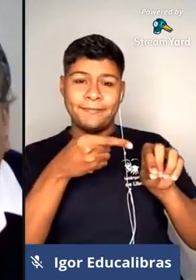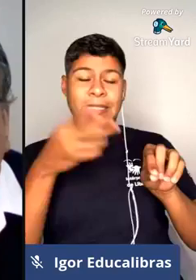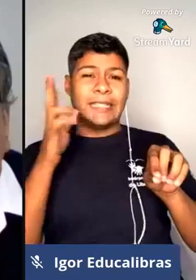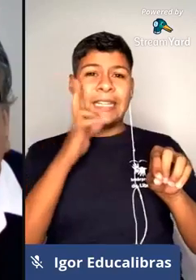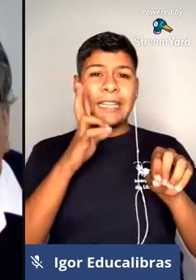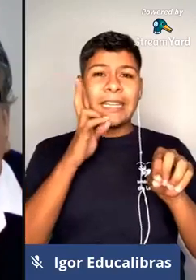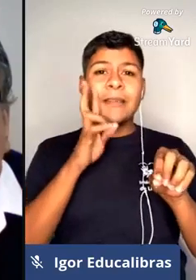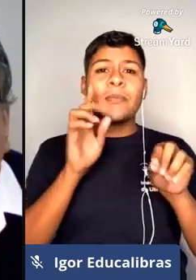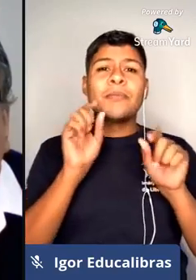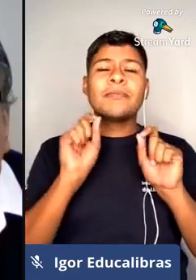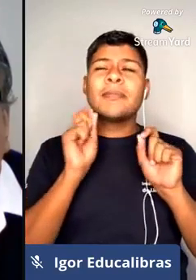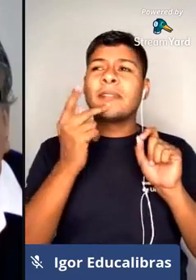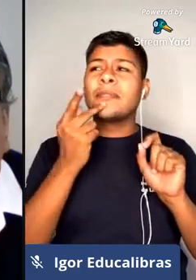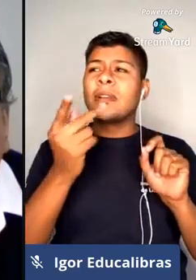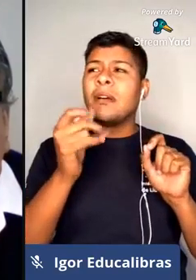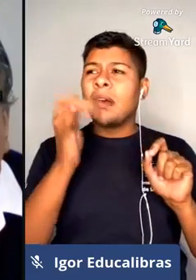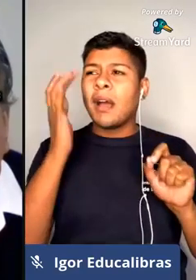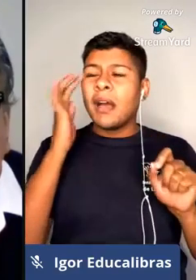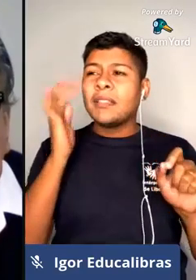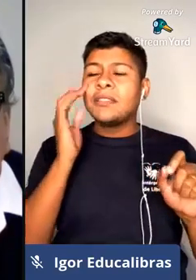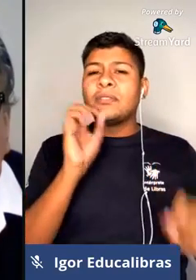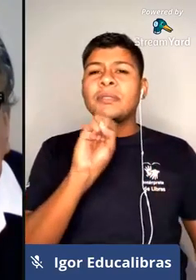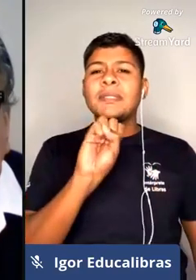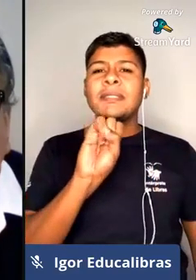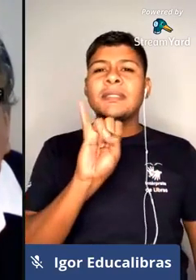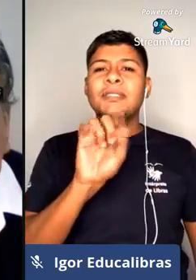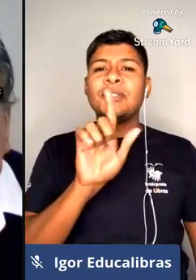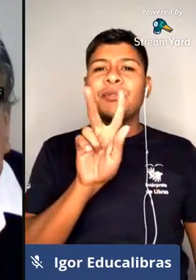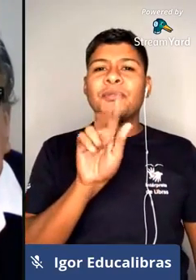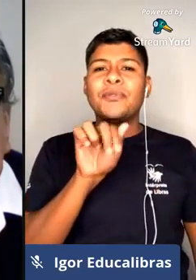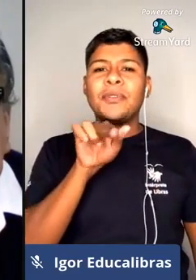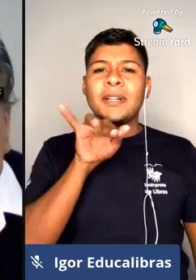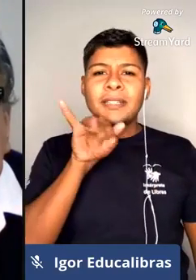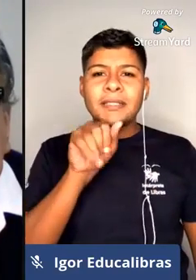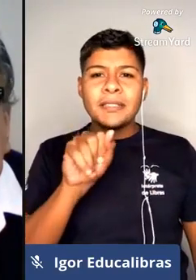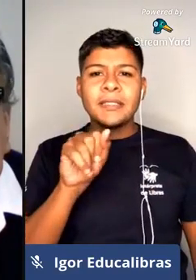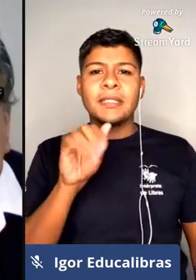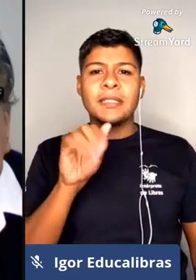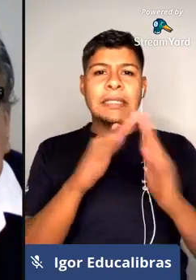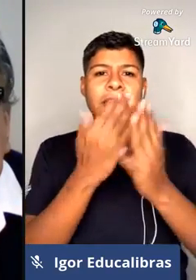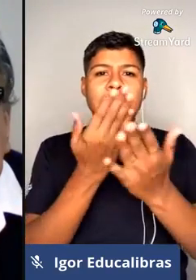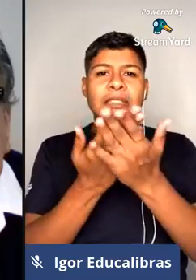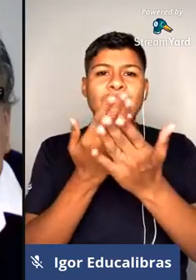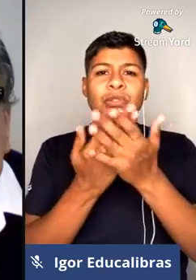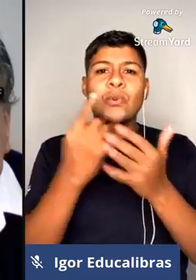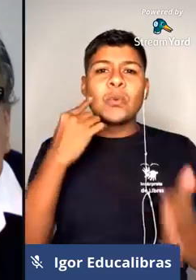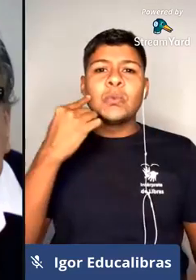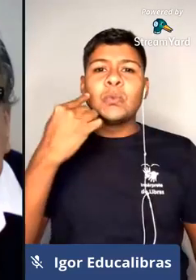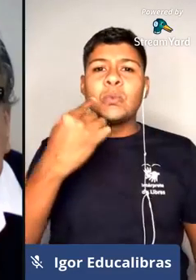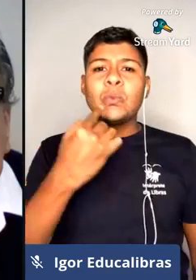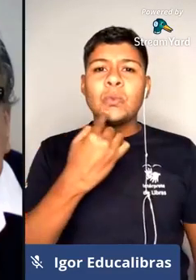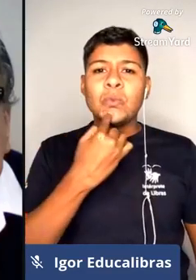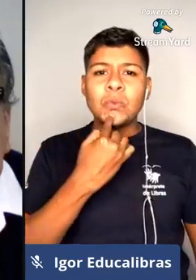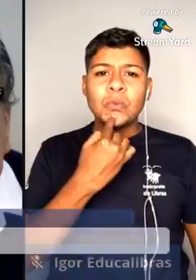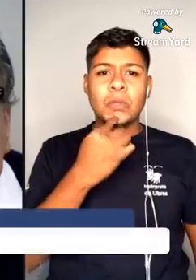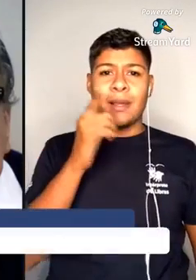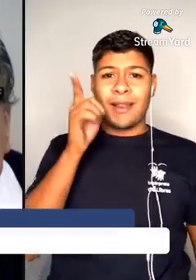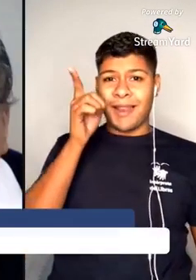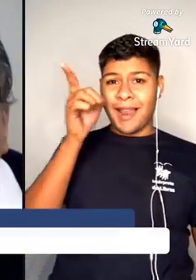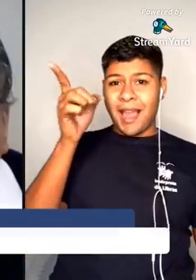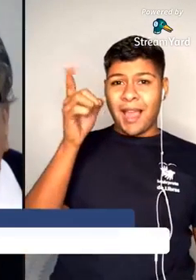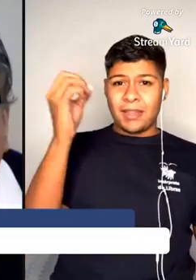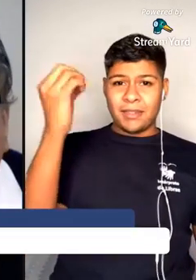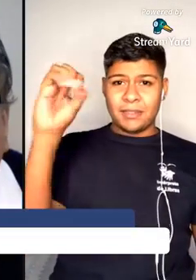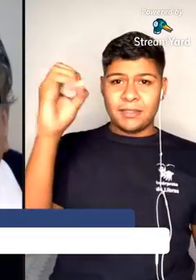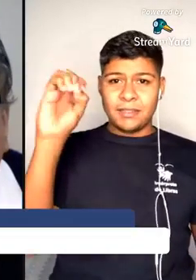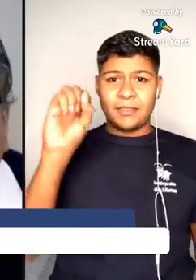quem falou, eu acho que foi a Silvana Drago, sobre as primeiras escolas de surdos. O Rio Grande do Sul tem uma escola de surdos